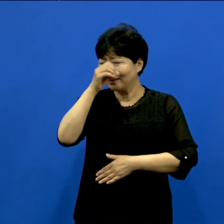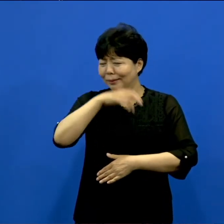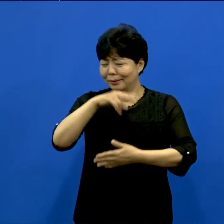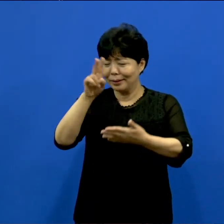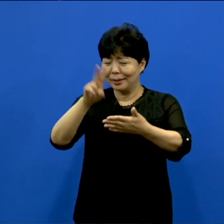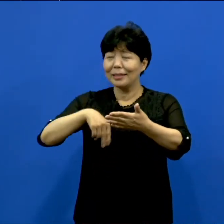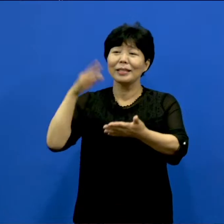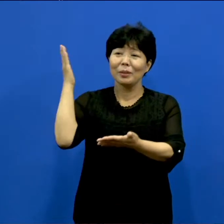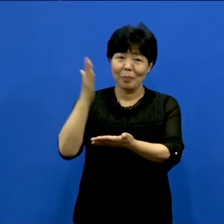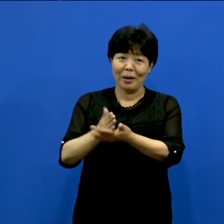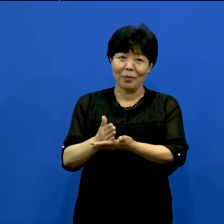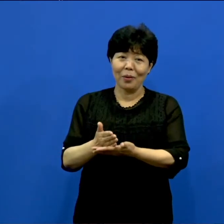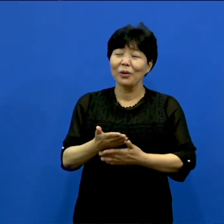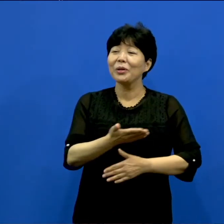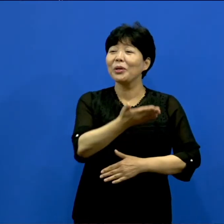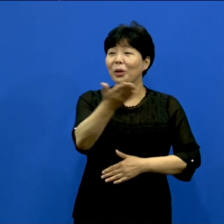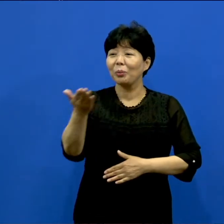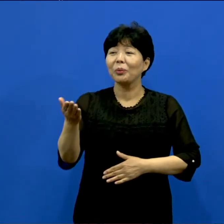따라해 보세요.